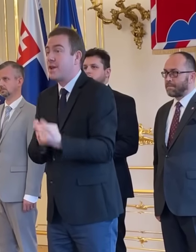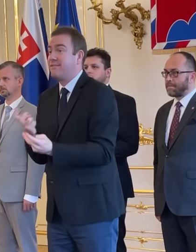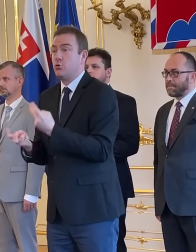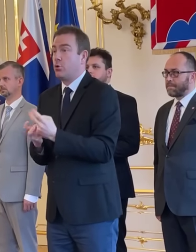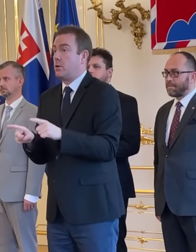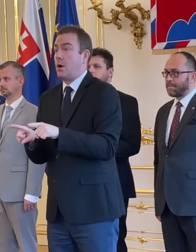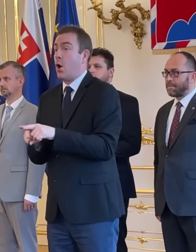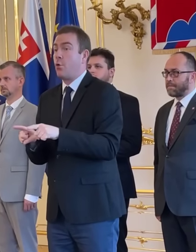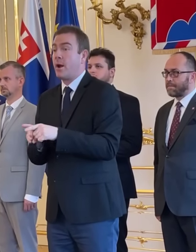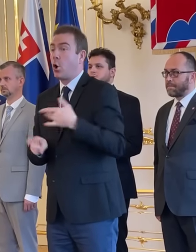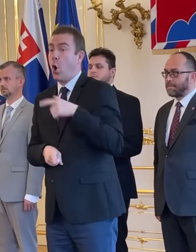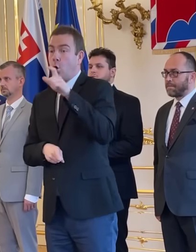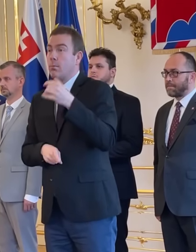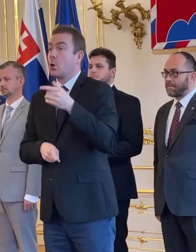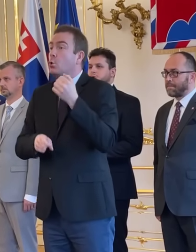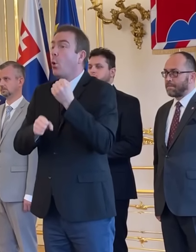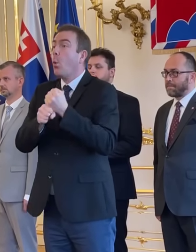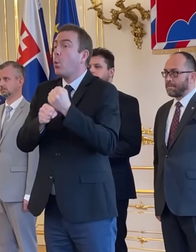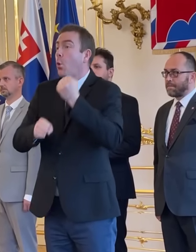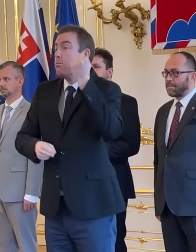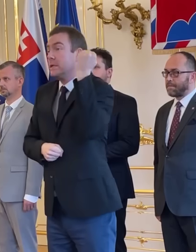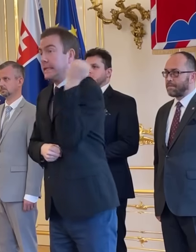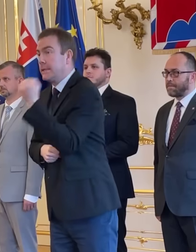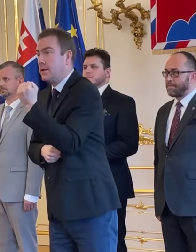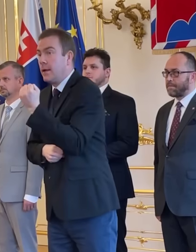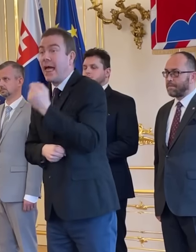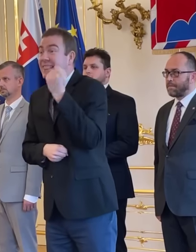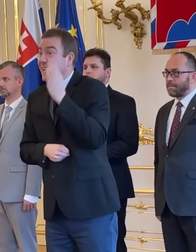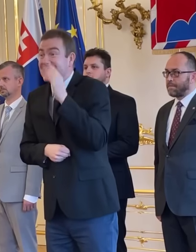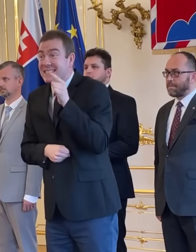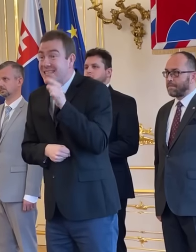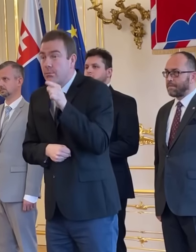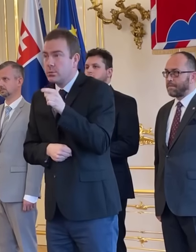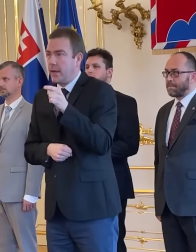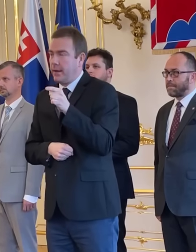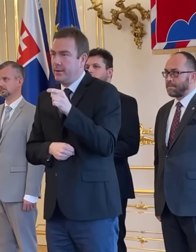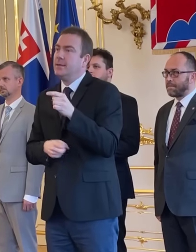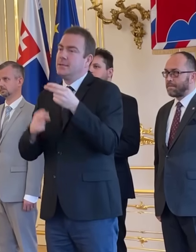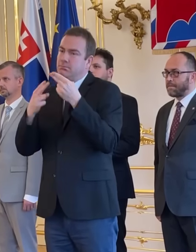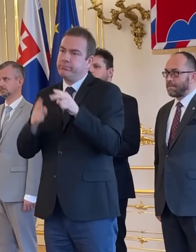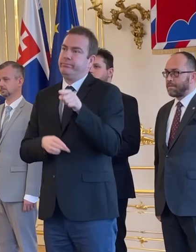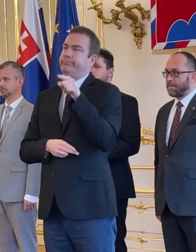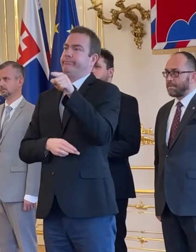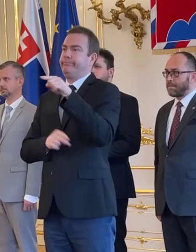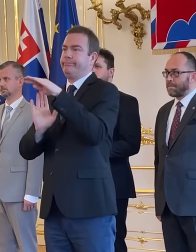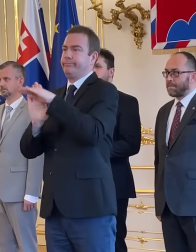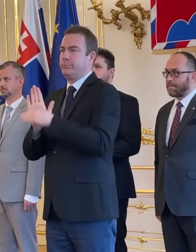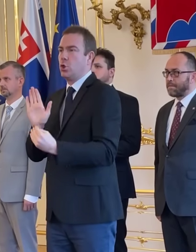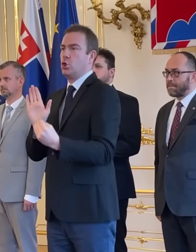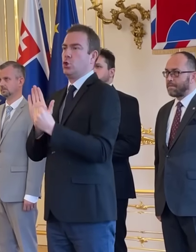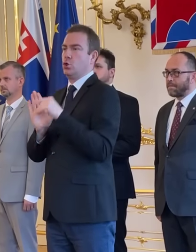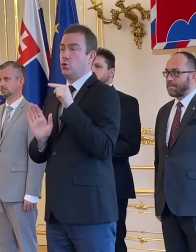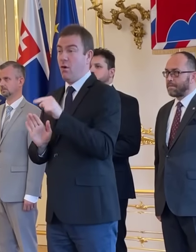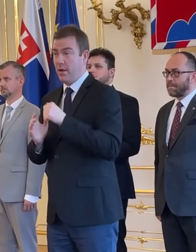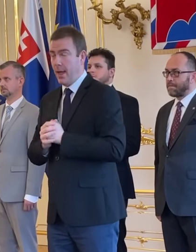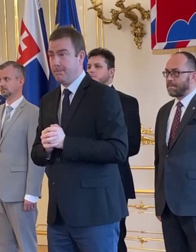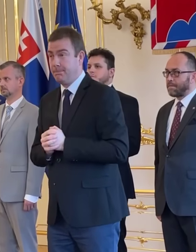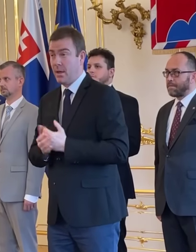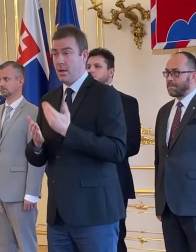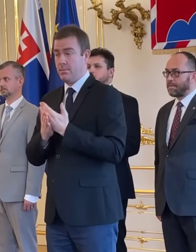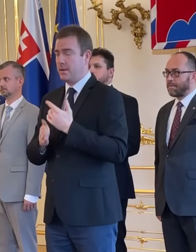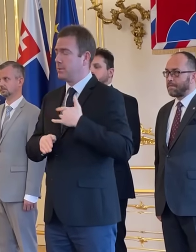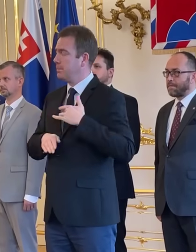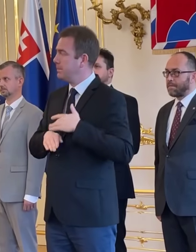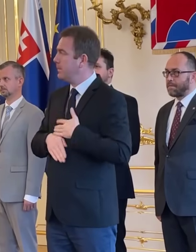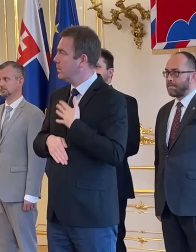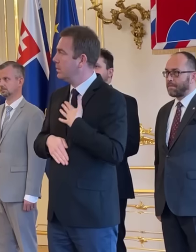potrestaný práve kvôli účinkom tejto novely a ďalšie iné prípady skutkov, ktoré by boli premlčané, z toho pramení ten